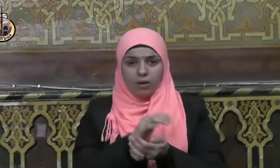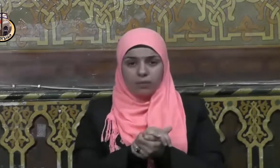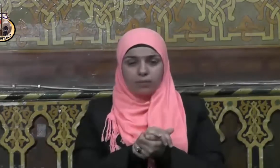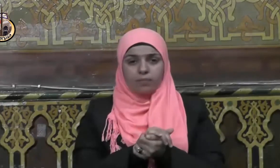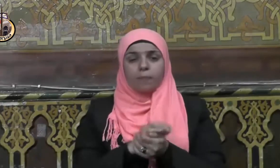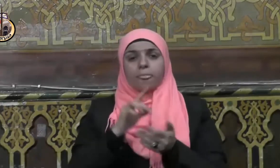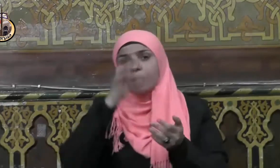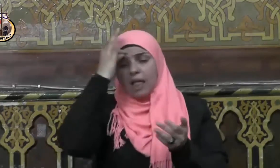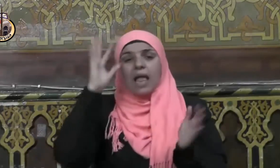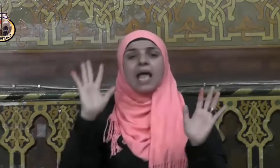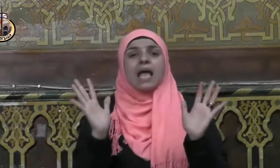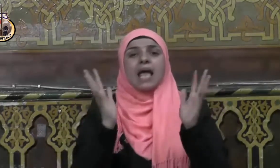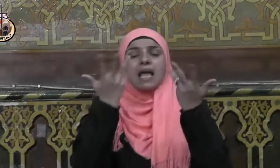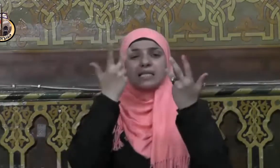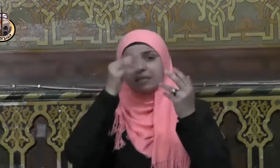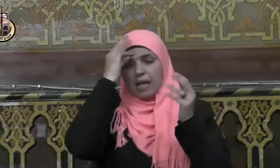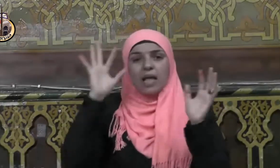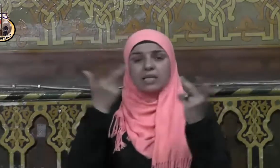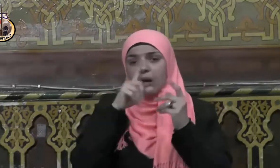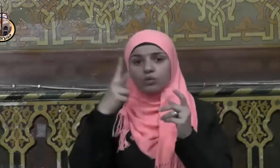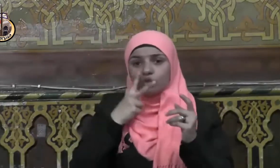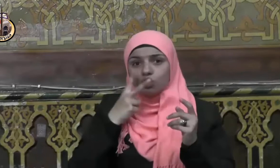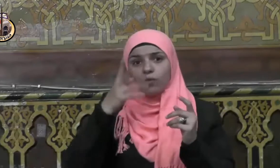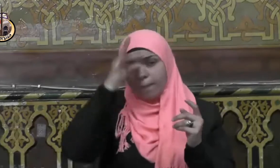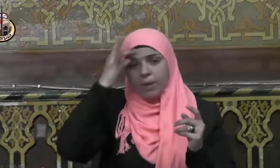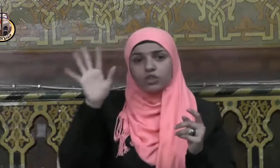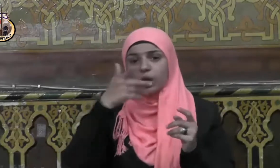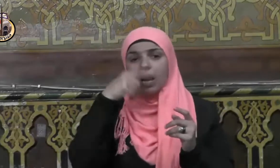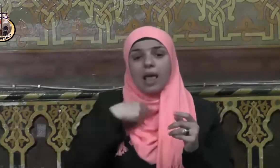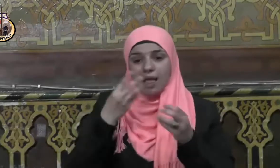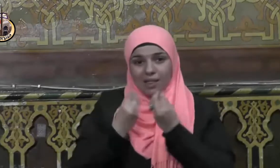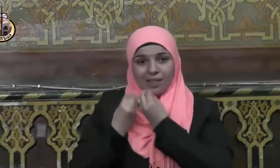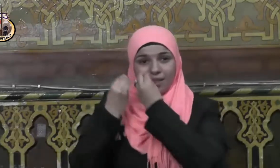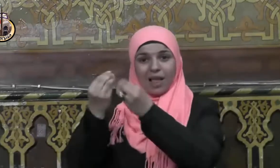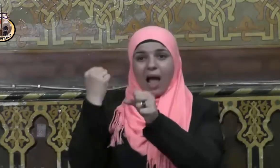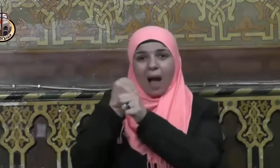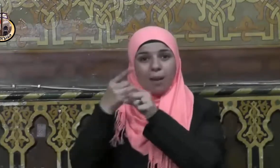إذا وسد الأمر إلى غير أهله فانتظر الساعة.